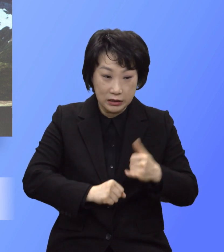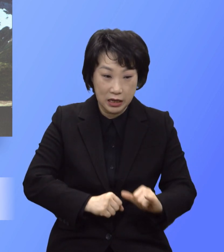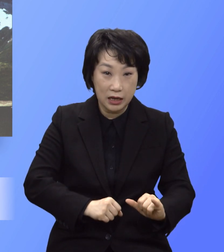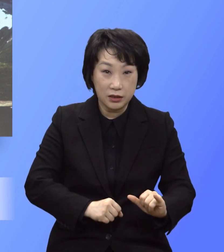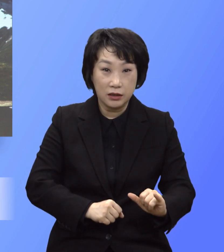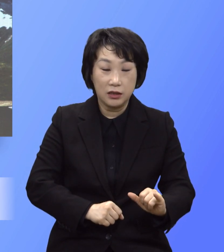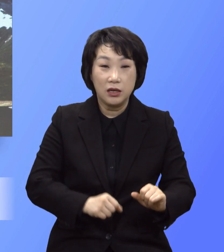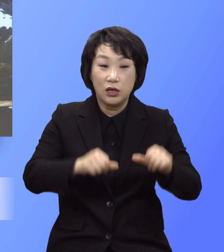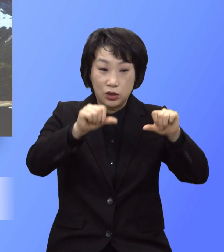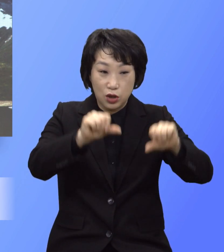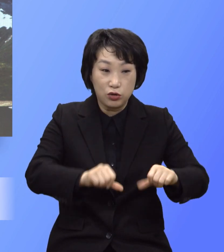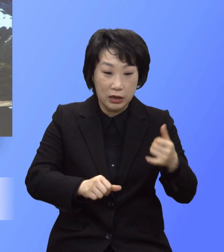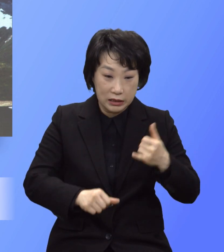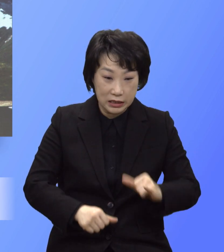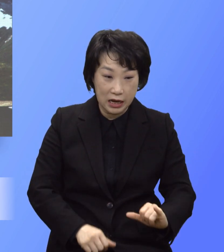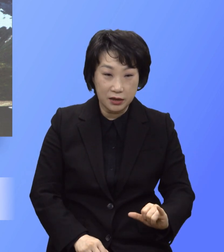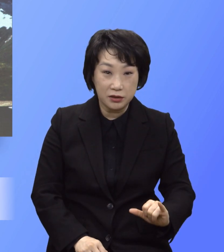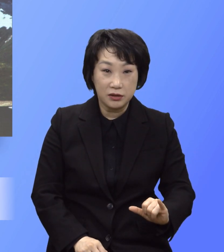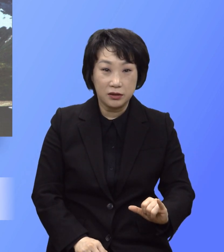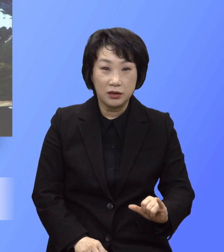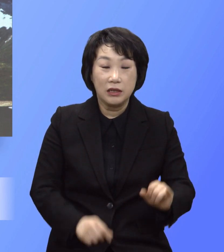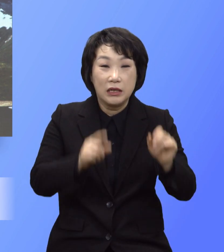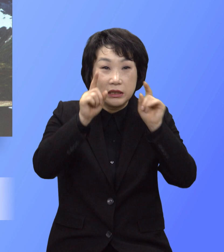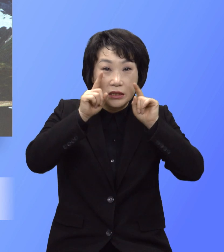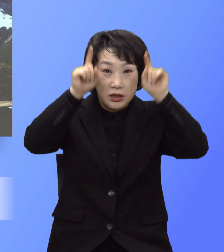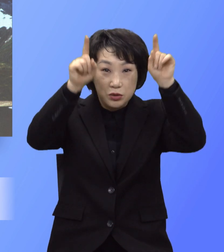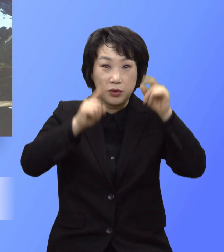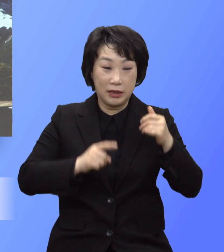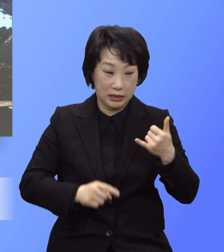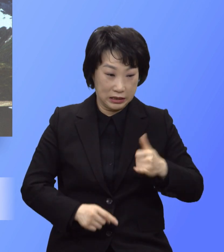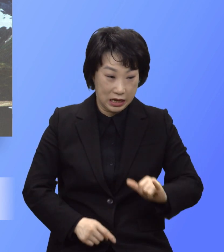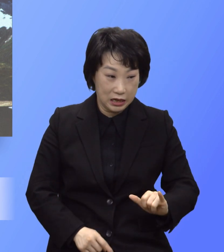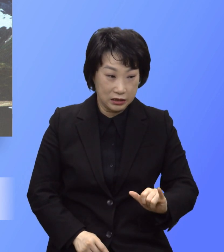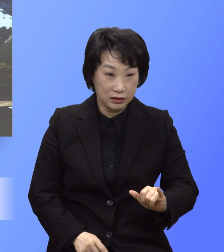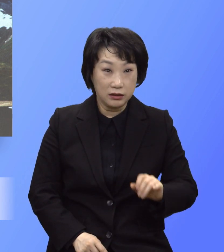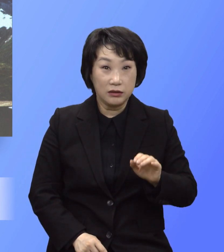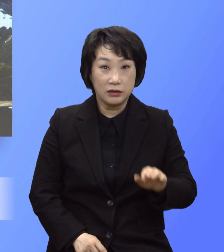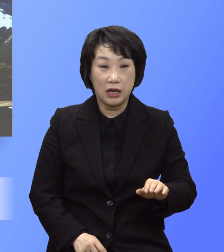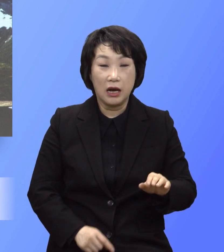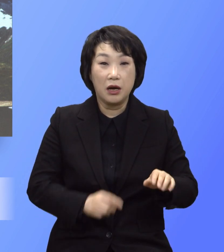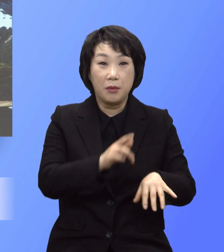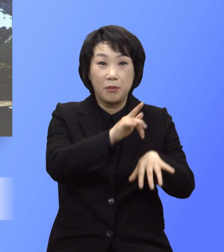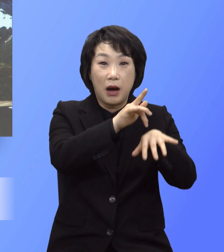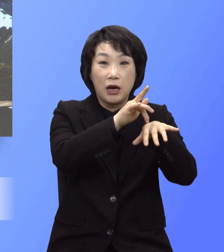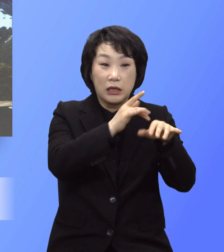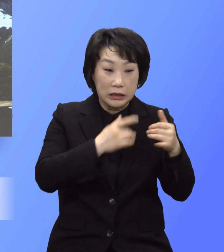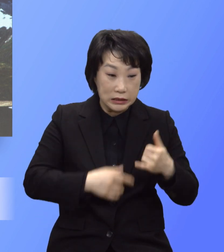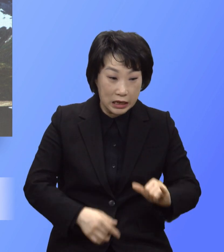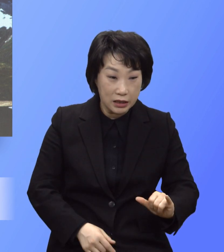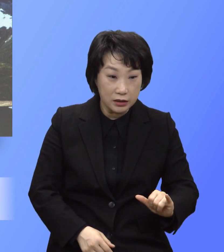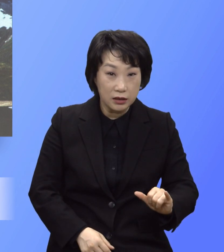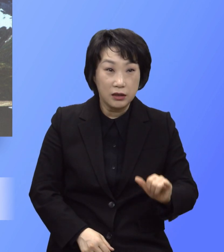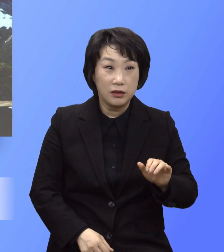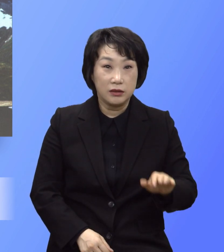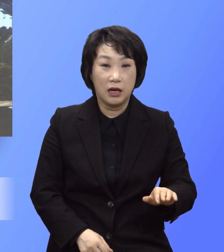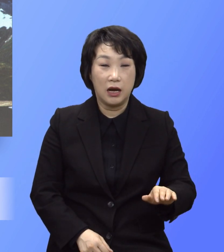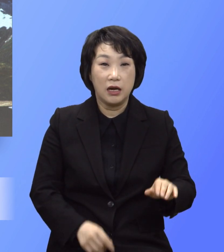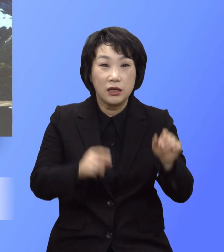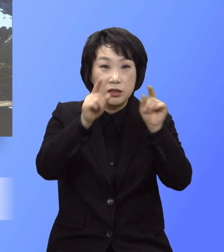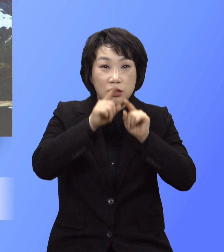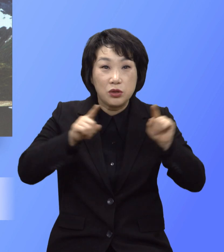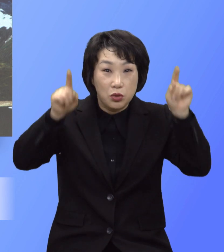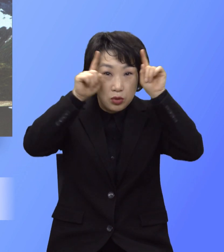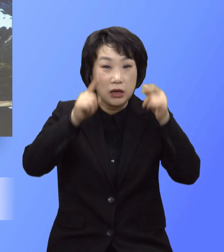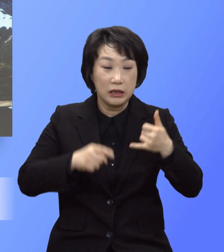자식이요 저주의 자식이요 진노의 자식이요 마귀의 자식이요